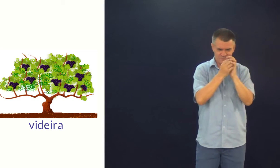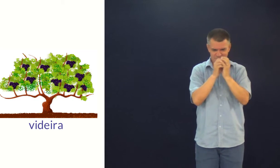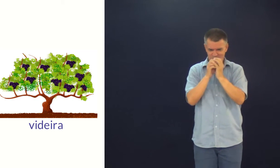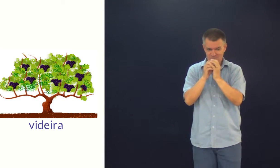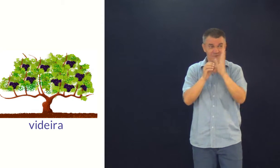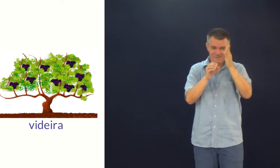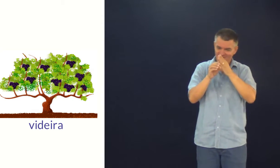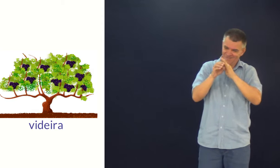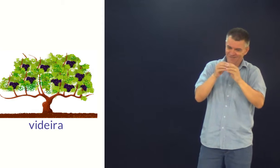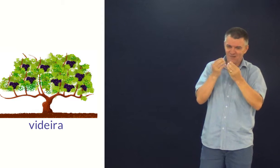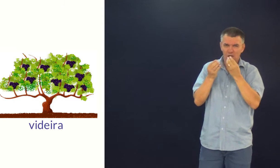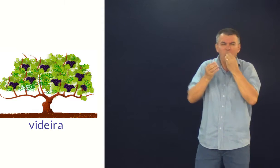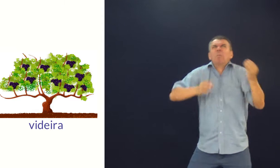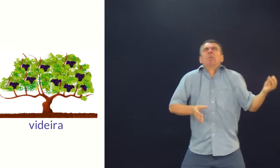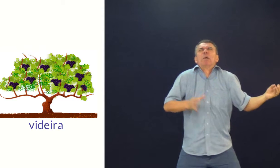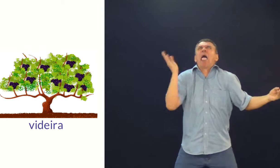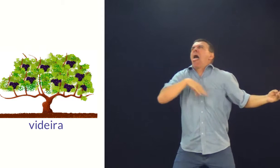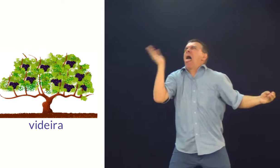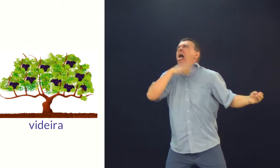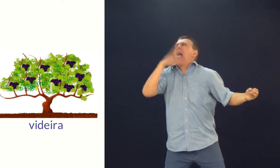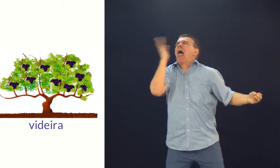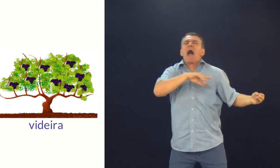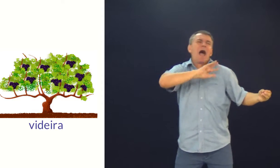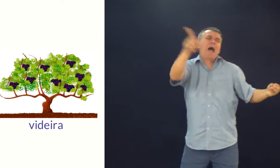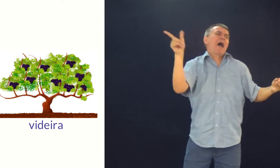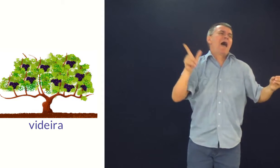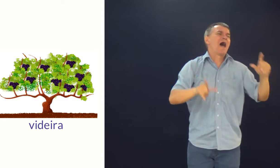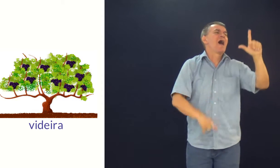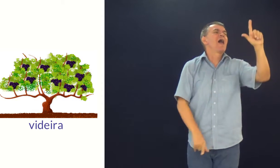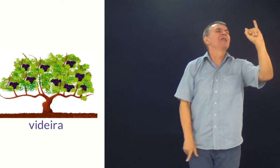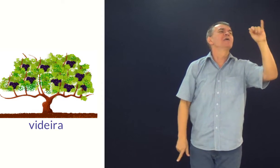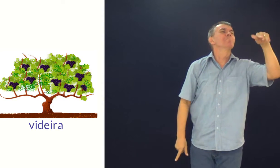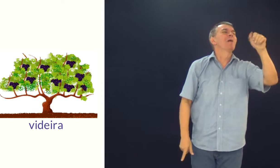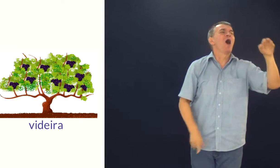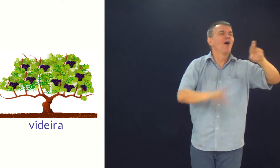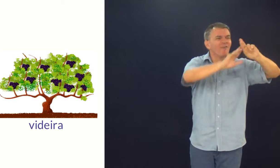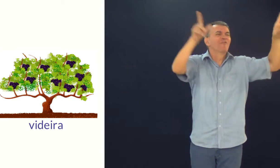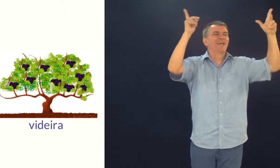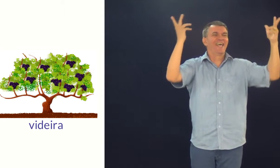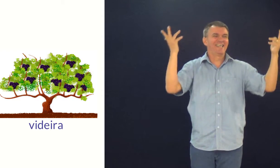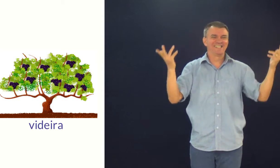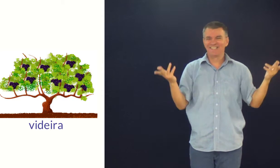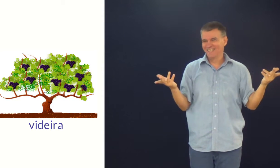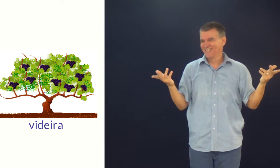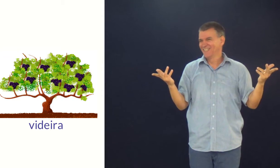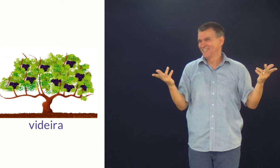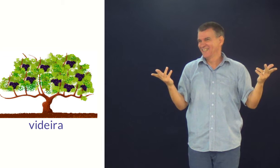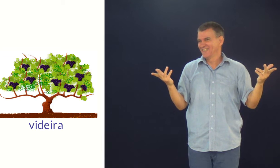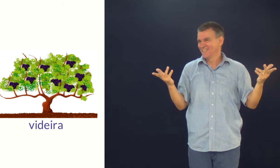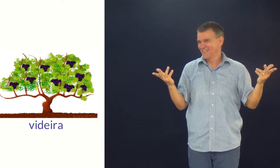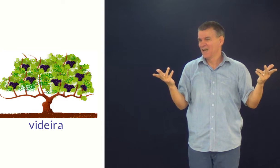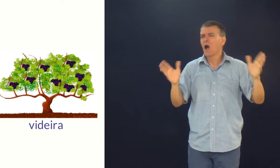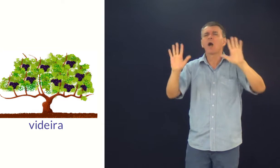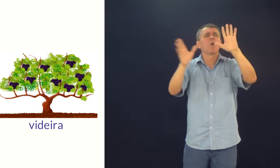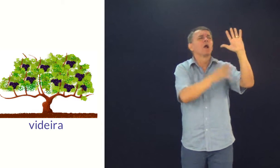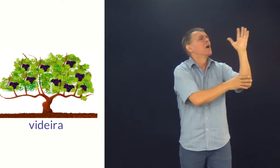pega forte frutta só que no maranhão limão menor ângelo é um